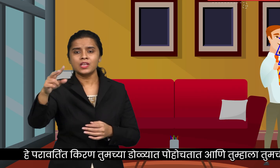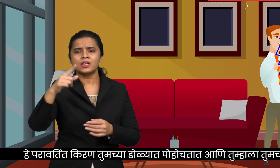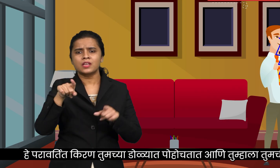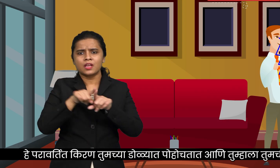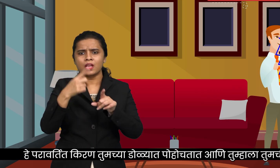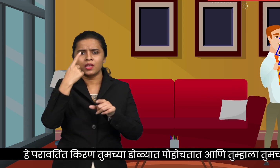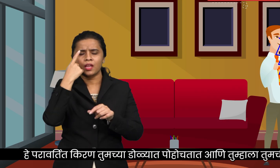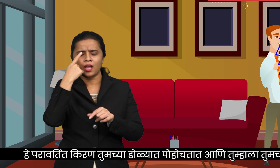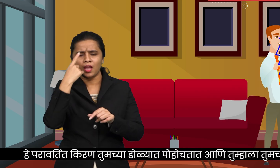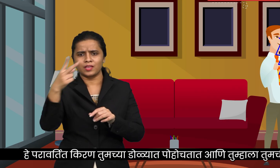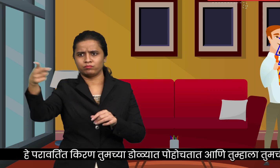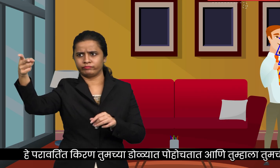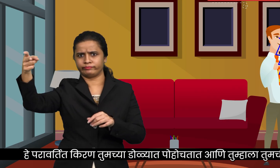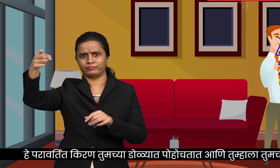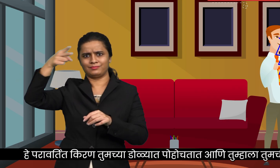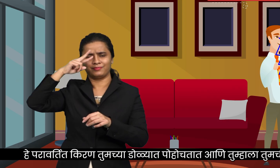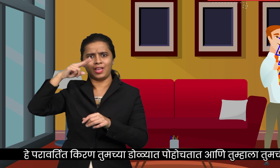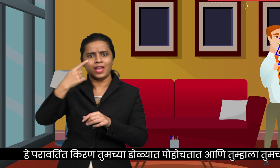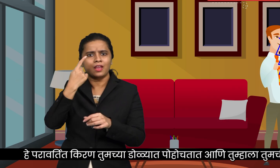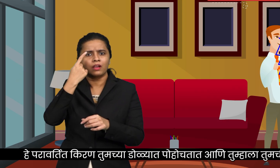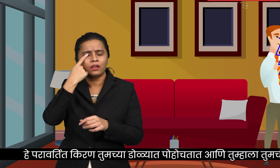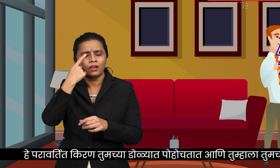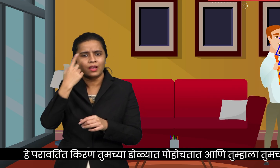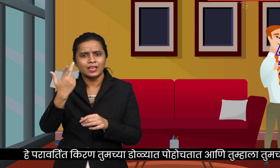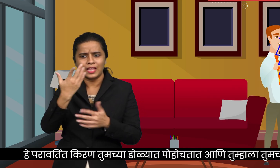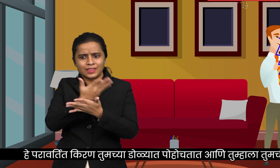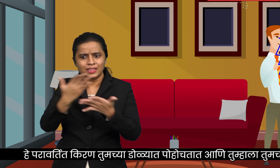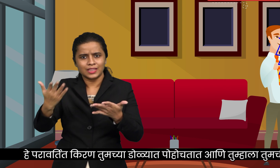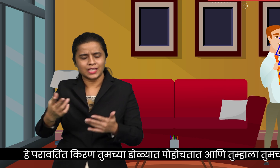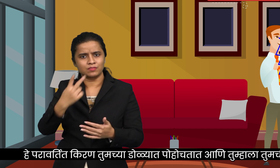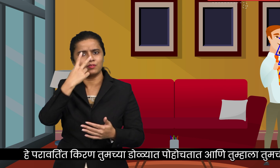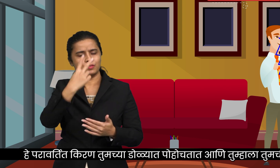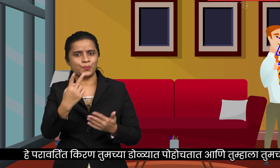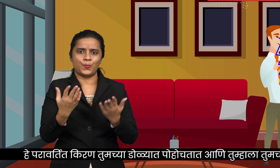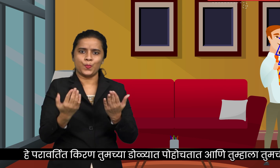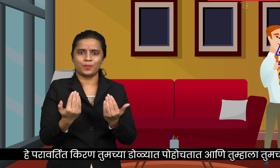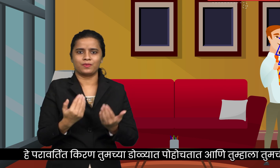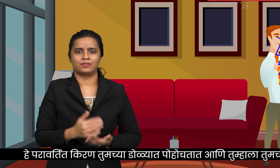डोळ्यात पोचतात आणि तुम्हाला तुमची प्रतिमा पाहतात.